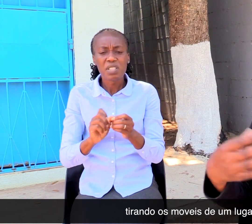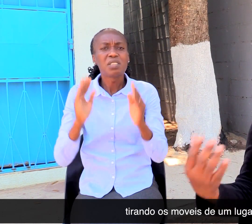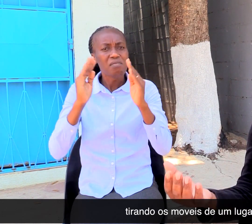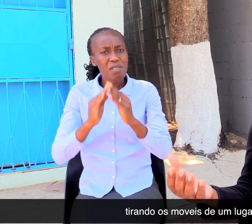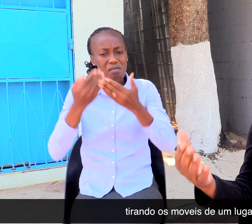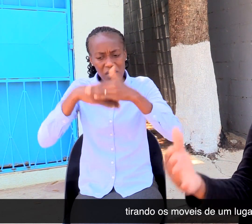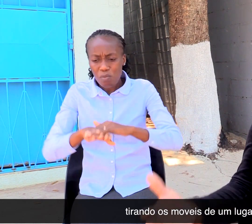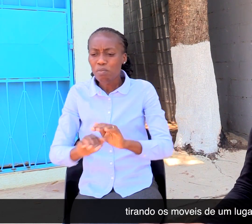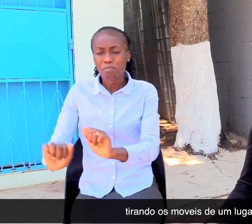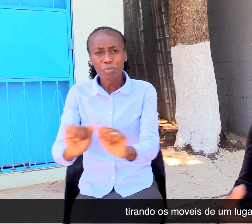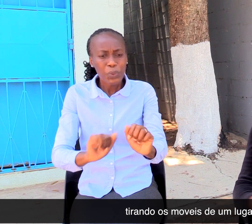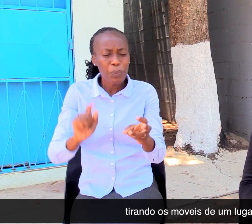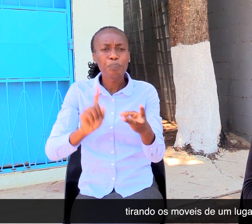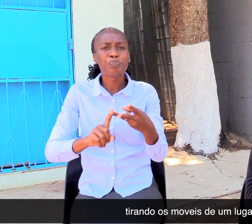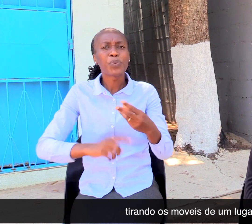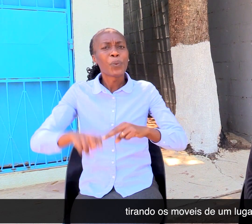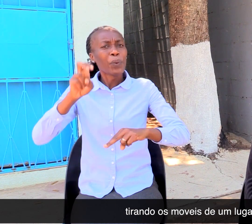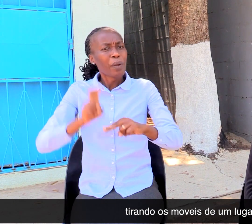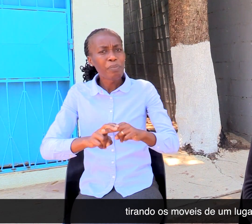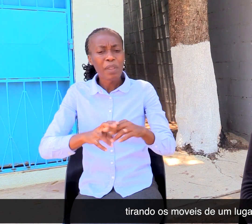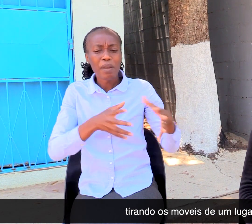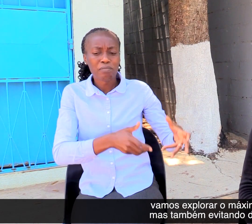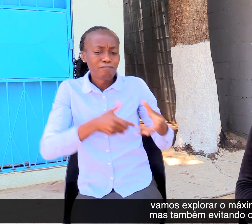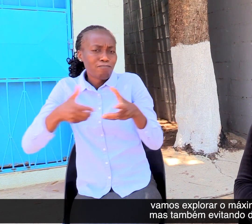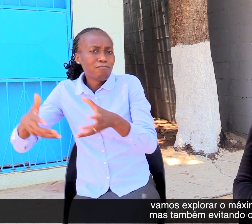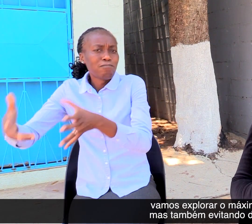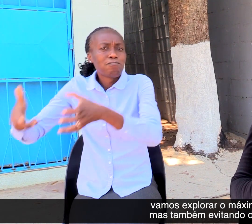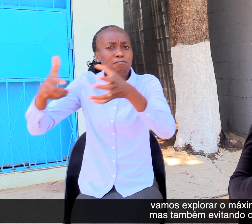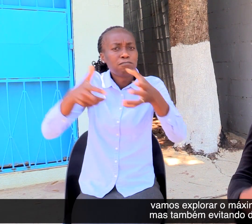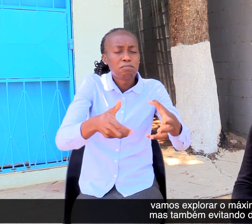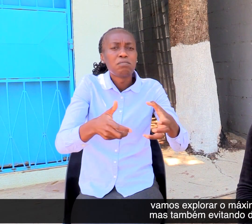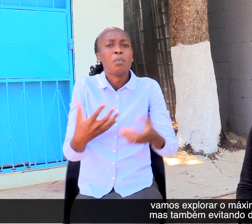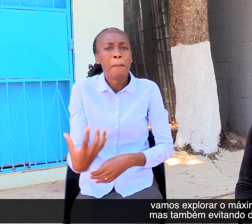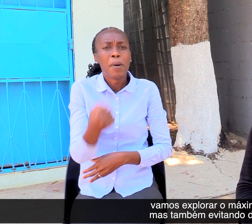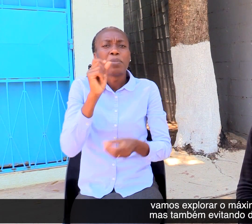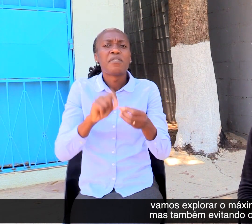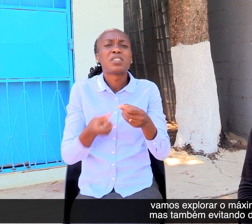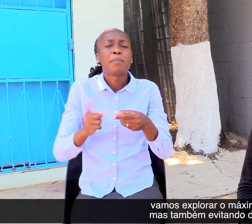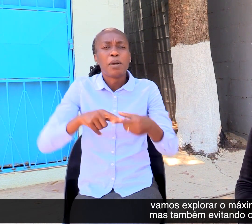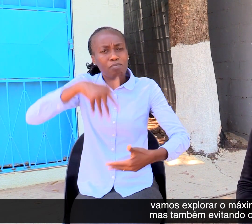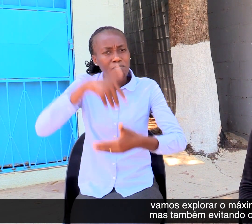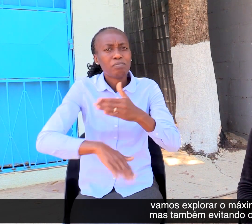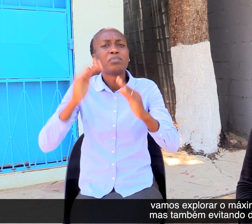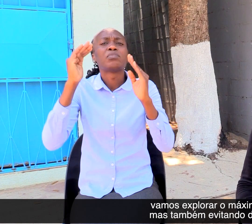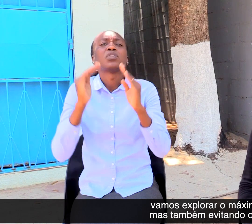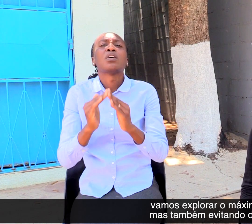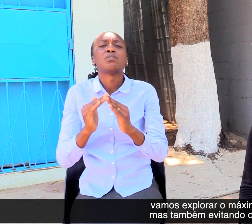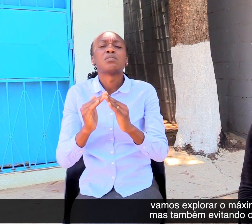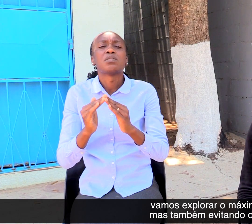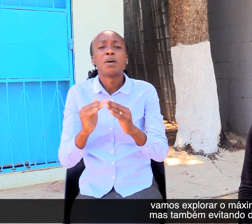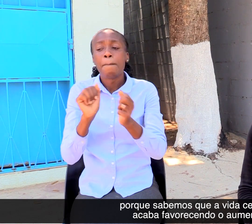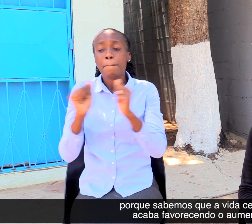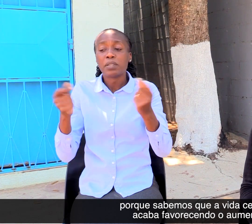até tirando os móveis de um lugar para o outro. Então, vamos explorar o máximo, ficar em casa, mas também